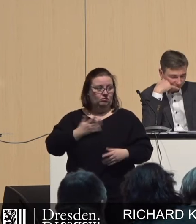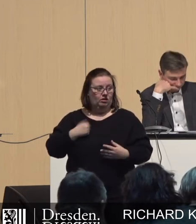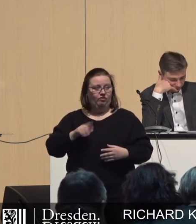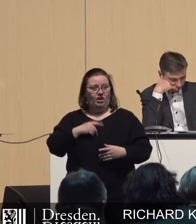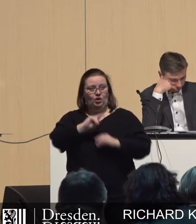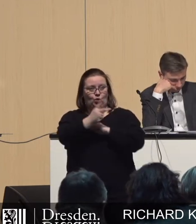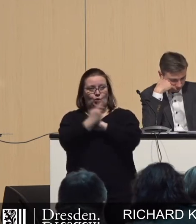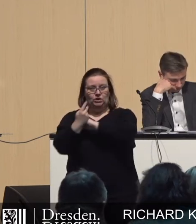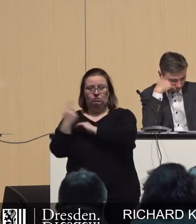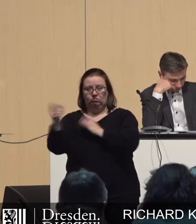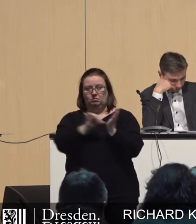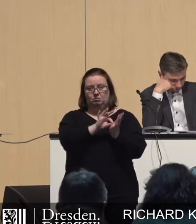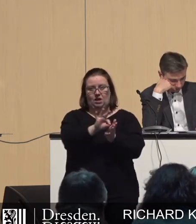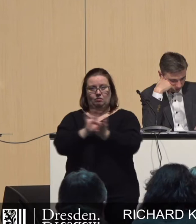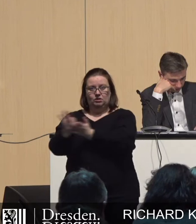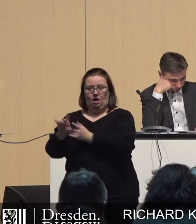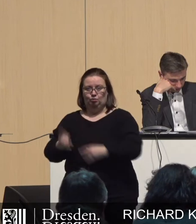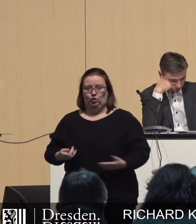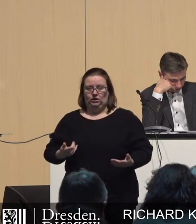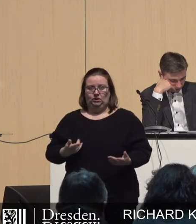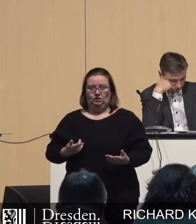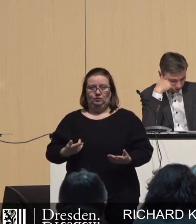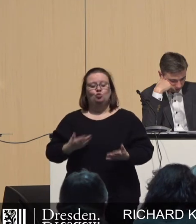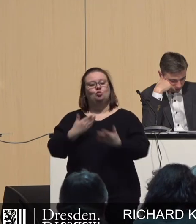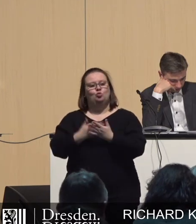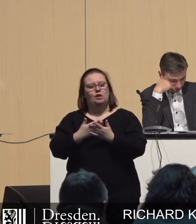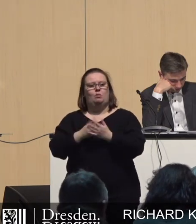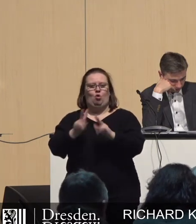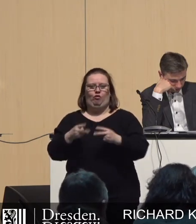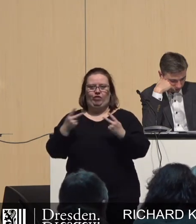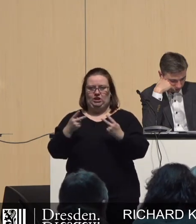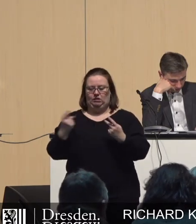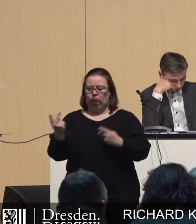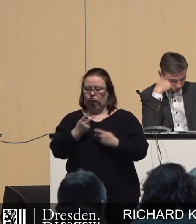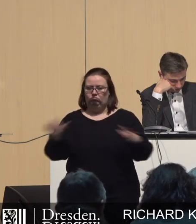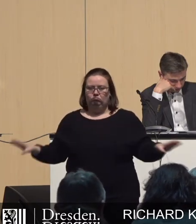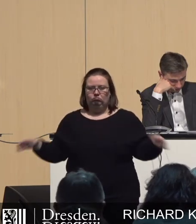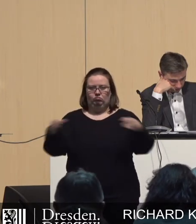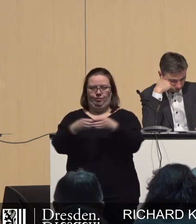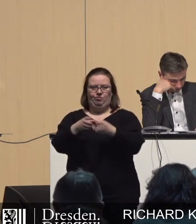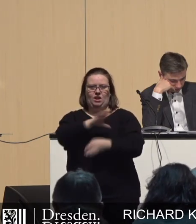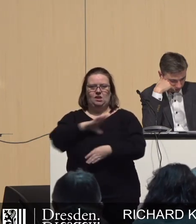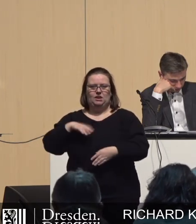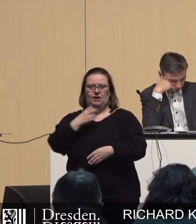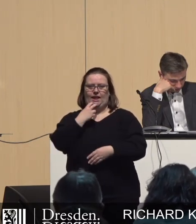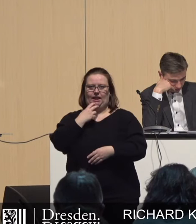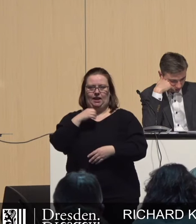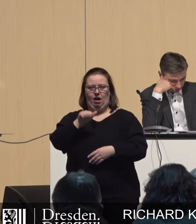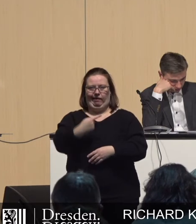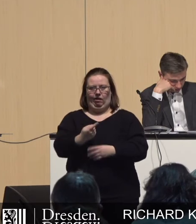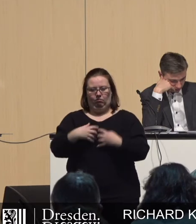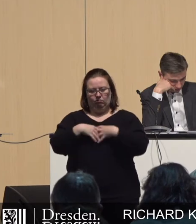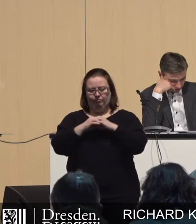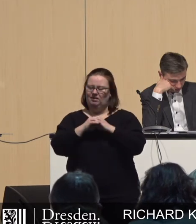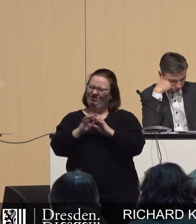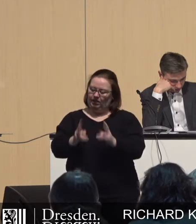Kundinnen und Kunden umgelegt hätten werden müssen. Und auch vor diesem Hintergrund ist die Entscheidung, die Sachsen Energie AG zu gründen, eine